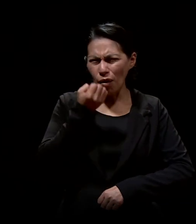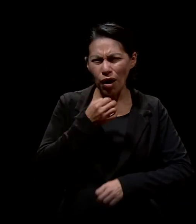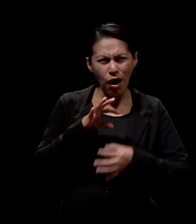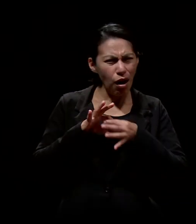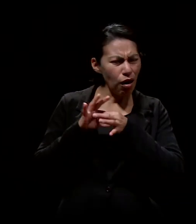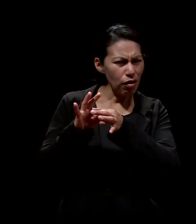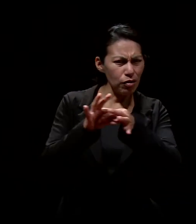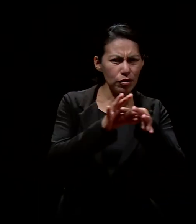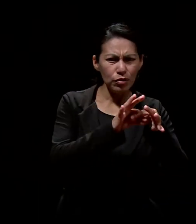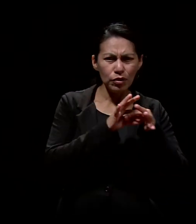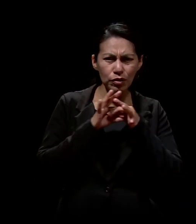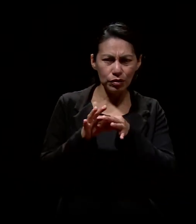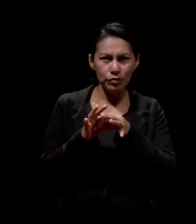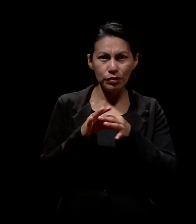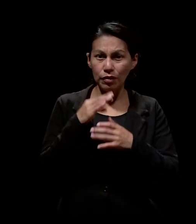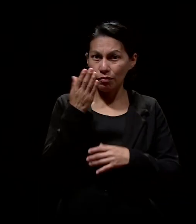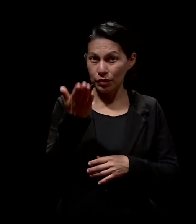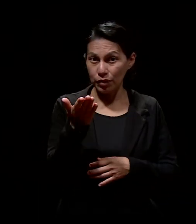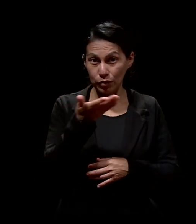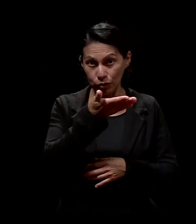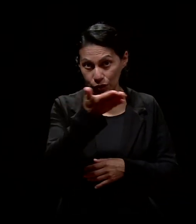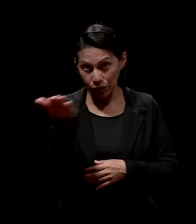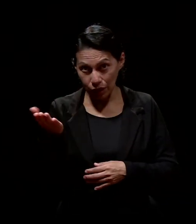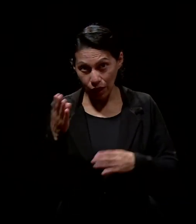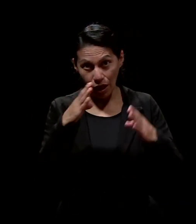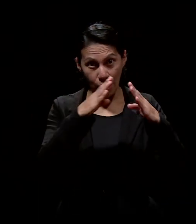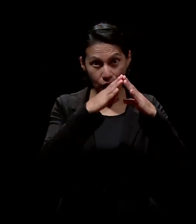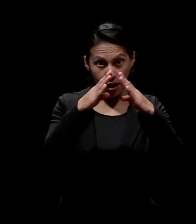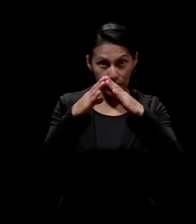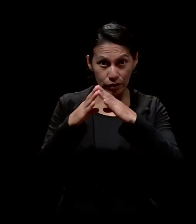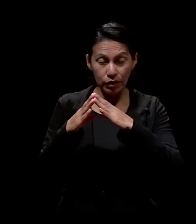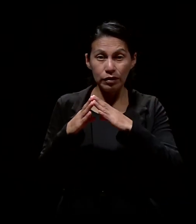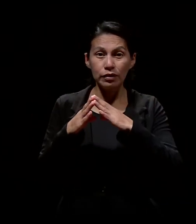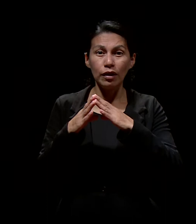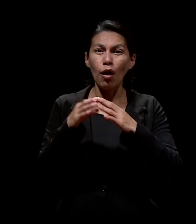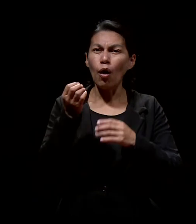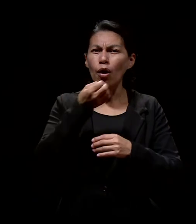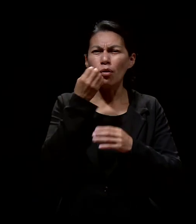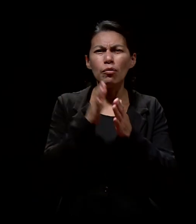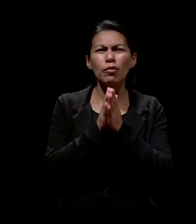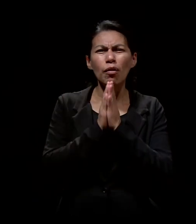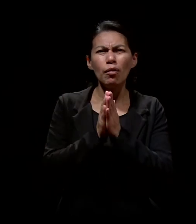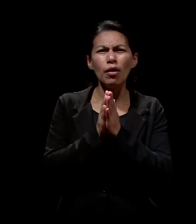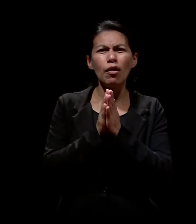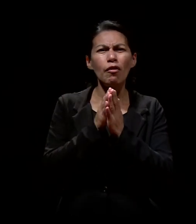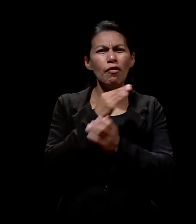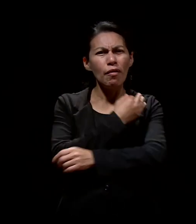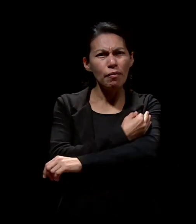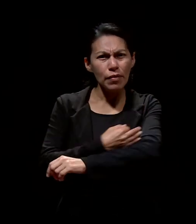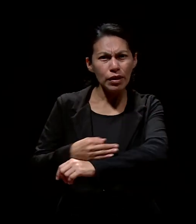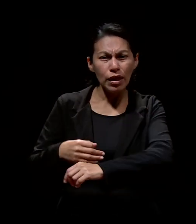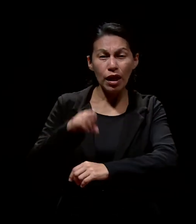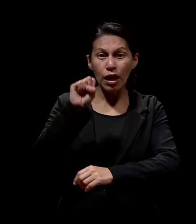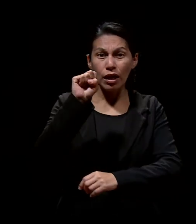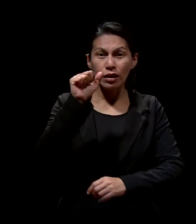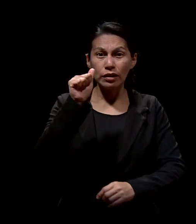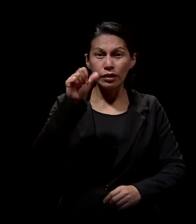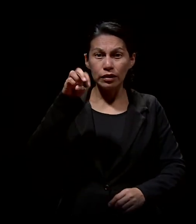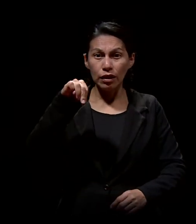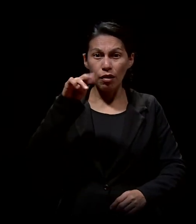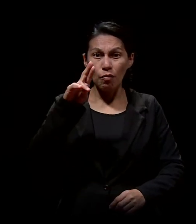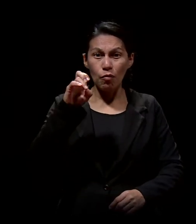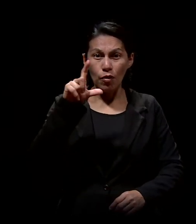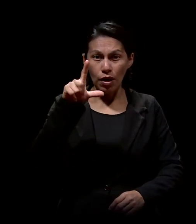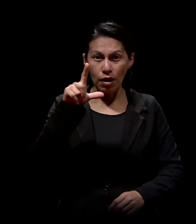más que nunca en estos momentos debemos reunirnos para orar. Voy a pedirles que allá en sus casas oren por